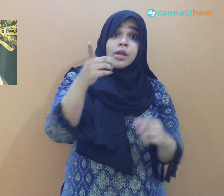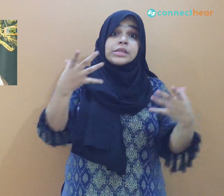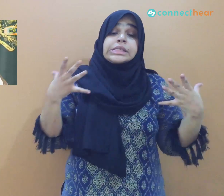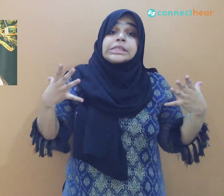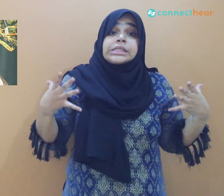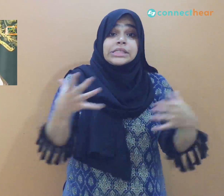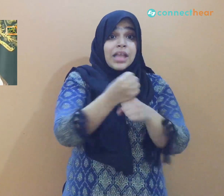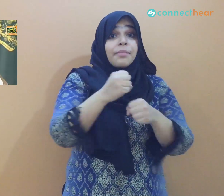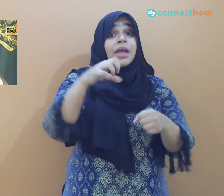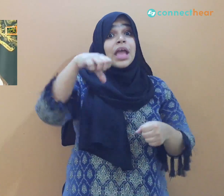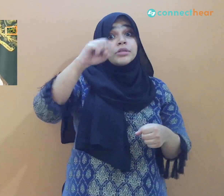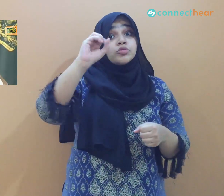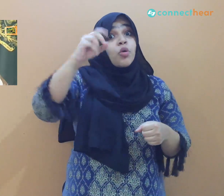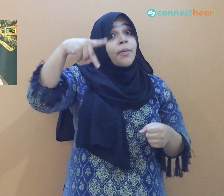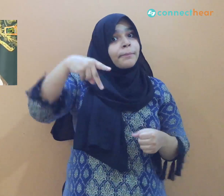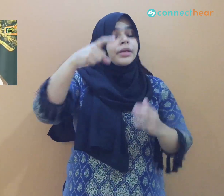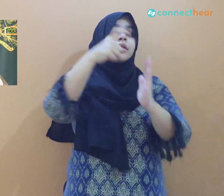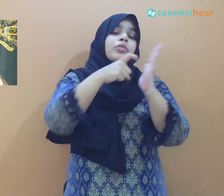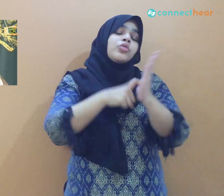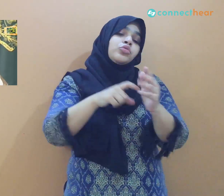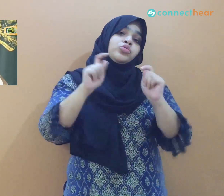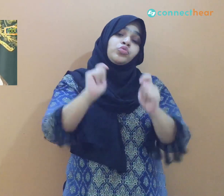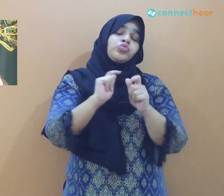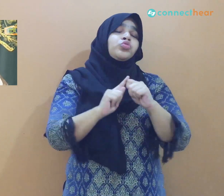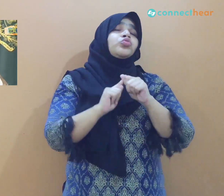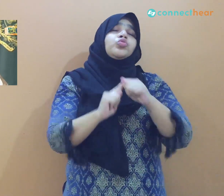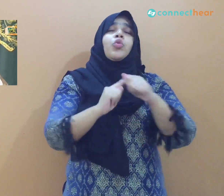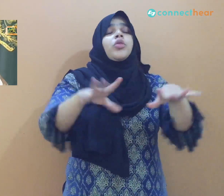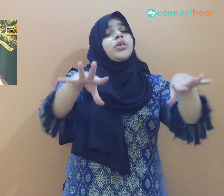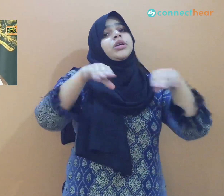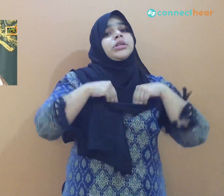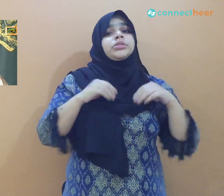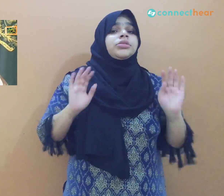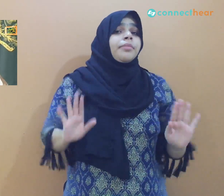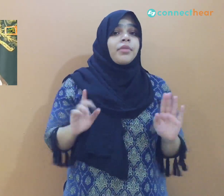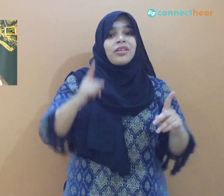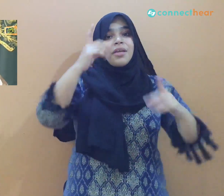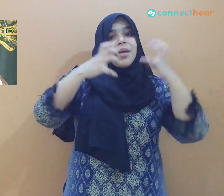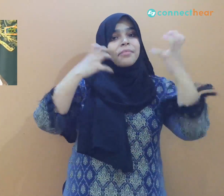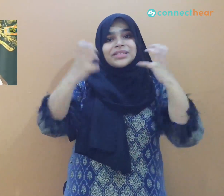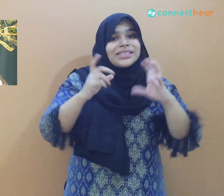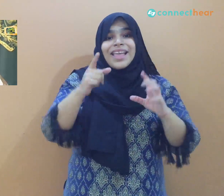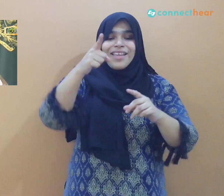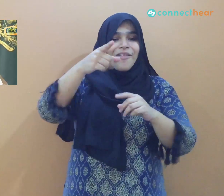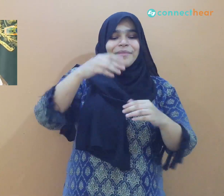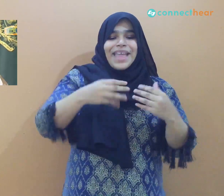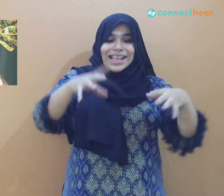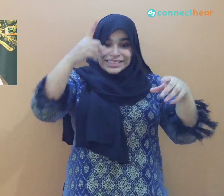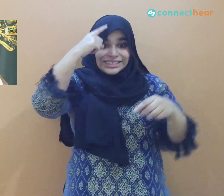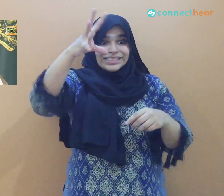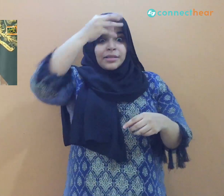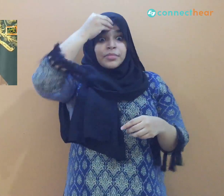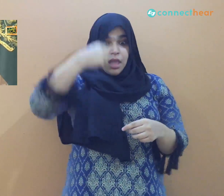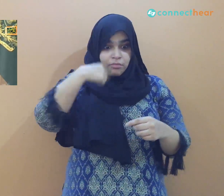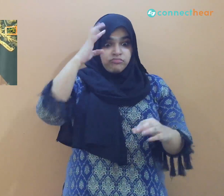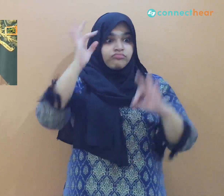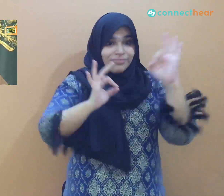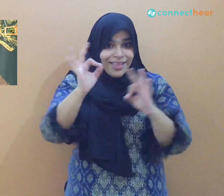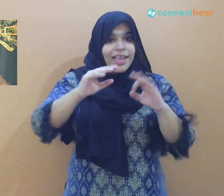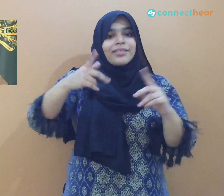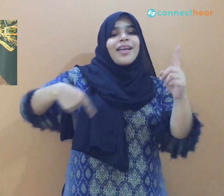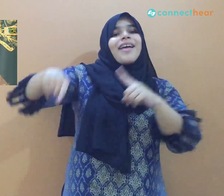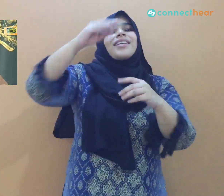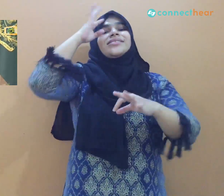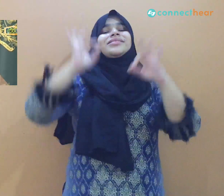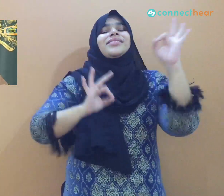جو ایس او پیز ہیں ان کے اوپر پلیز عمل کریں. آپ اپنے اوپر ڈسپلن کہیں, ذمہ داری لیں, کیونکہ آپ جو